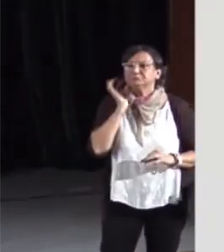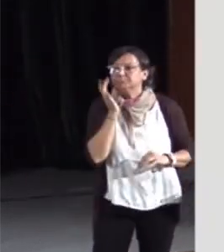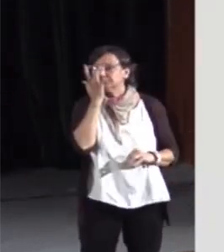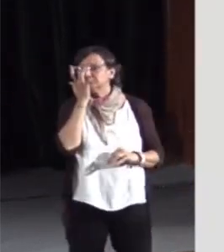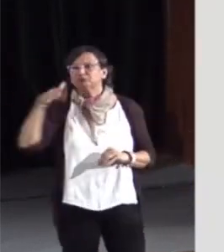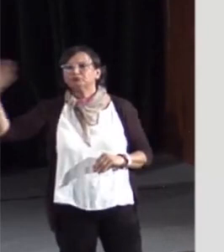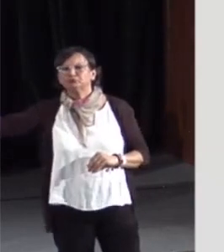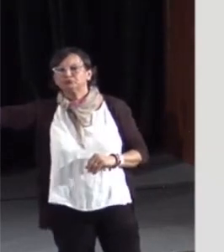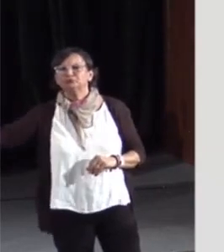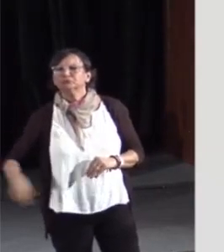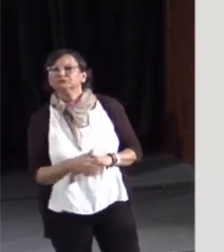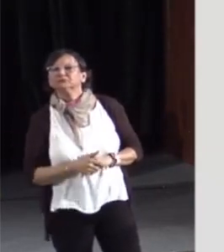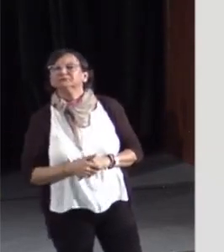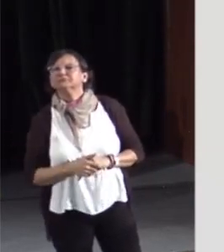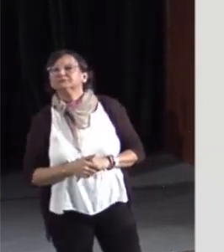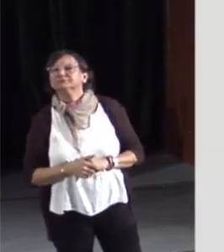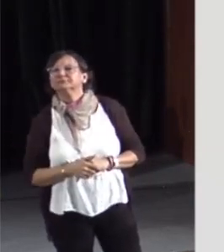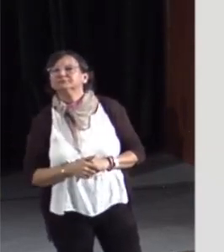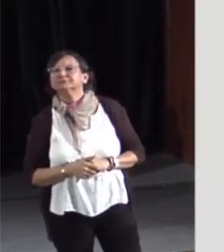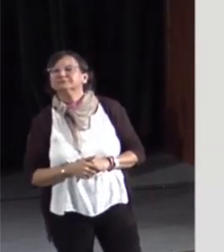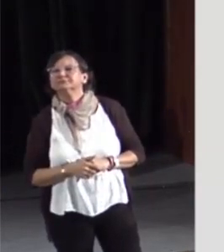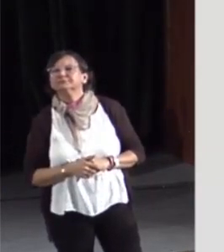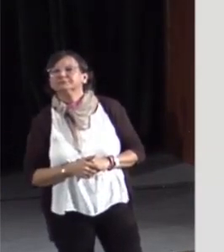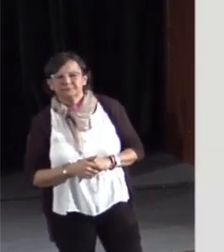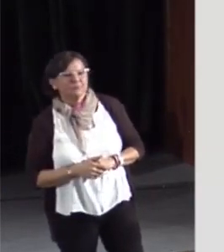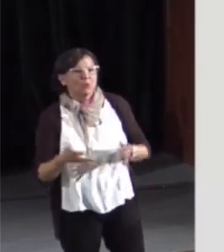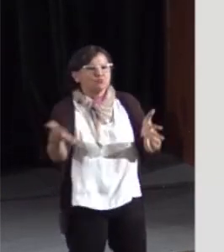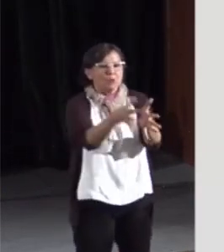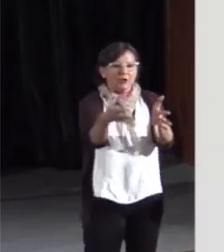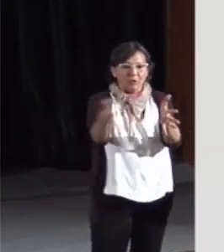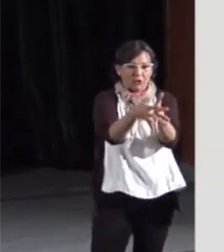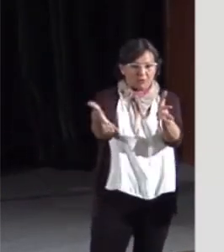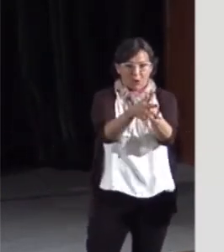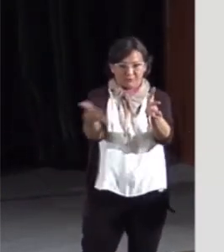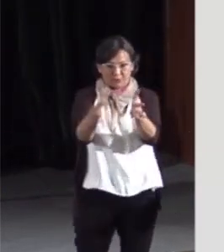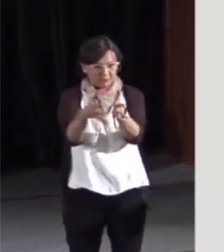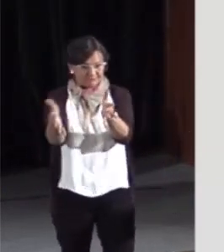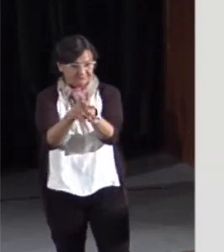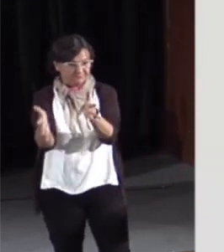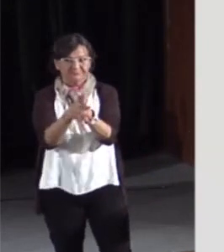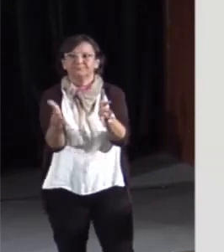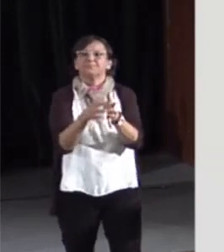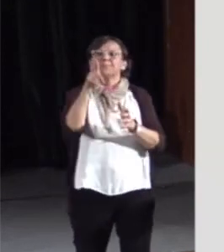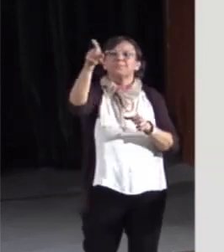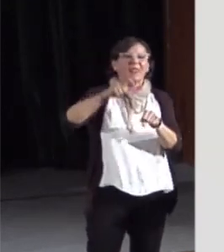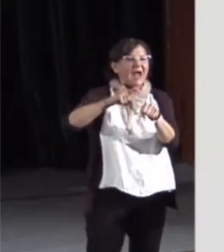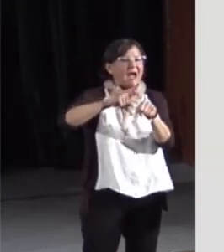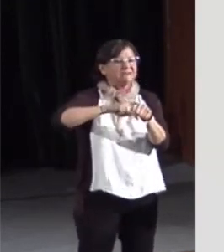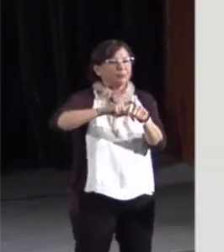puedo expresarlo a través de mi expresión facial. Seguimos con la morfología.